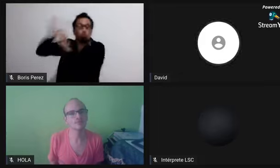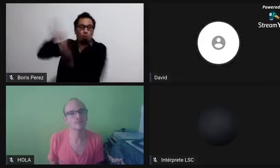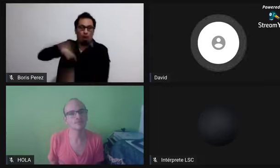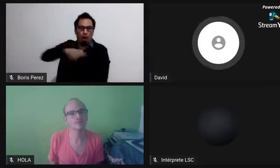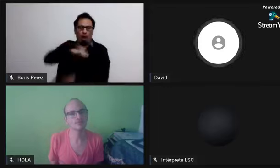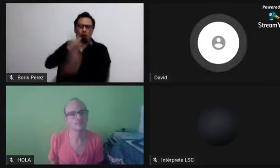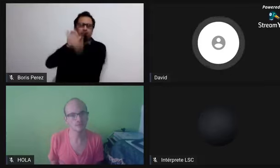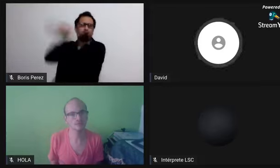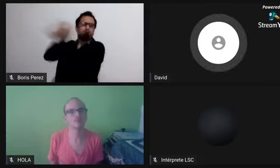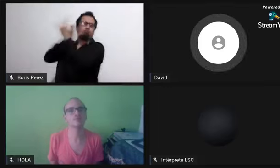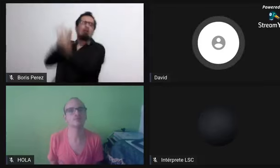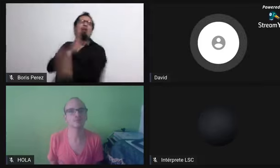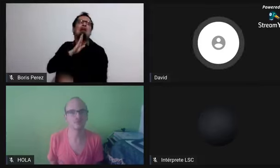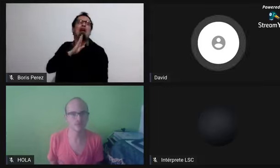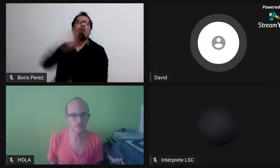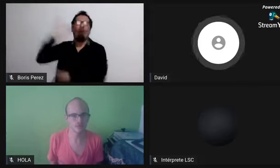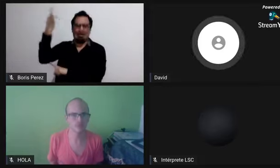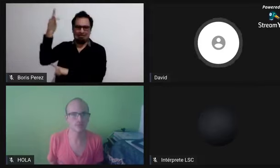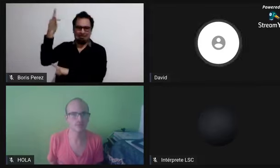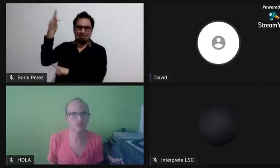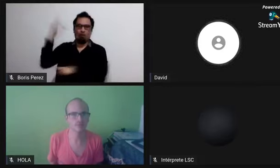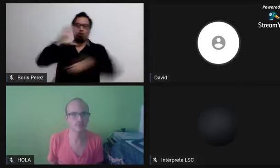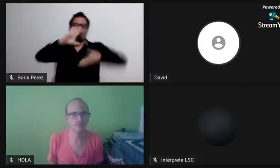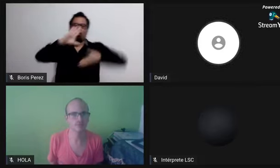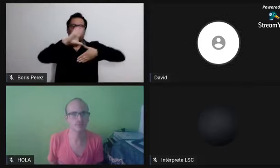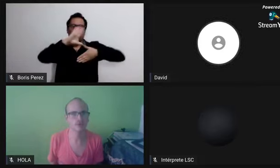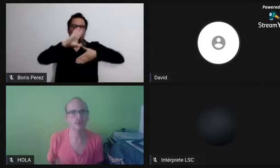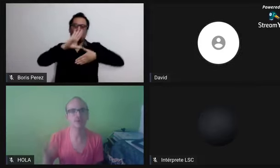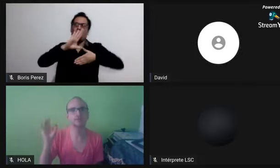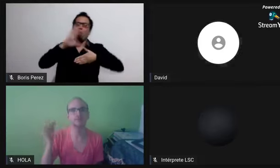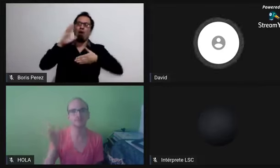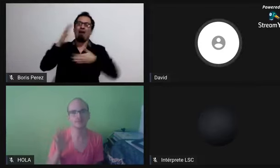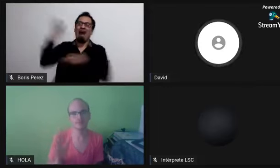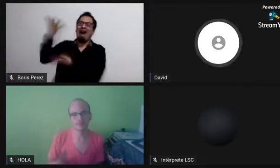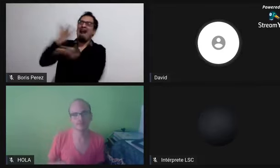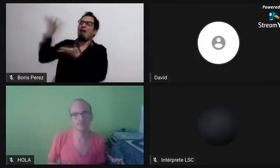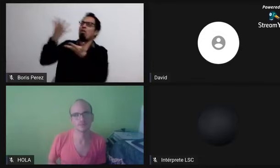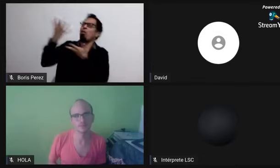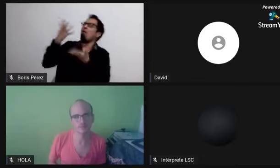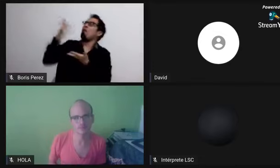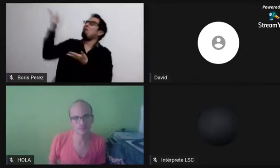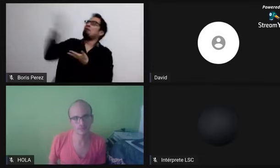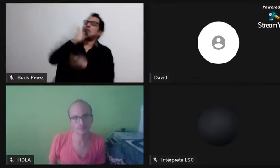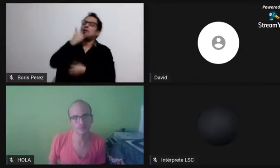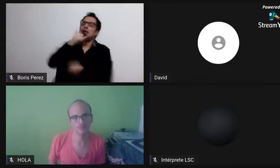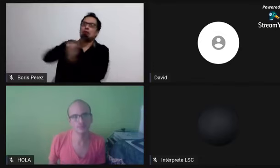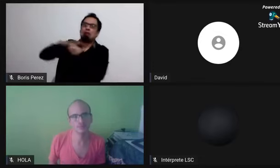momento de esa batalla que se estaba librando allá en Europa.